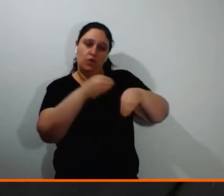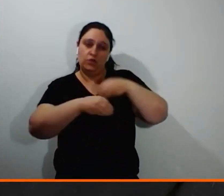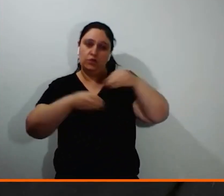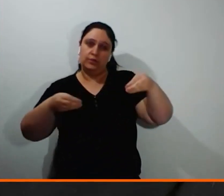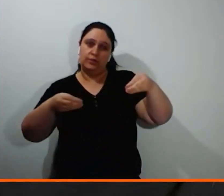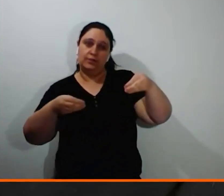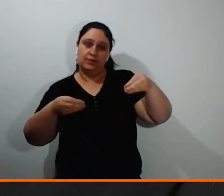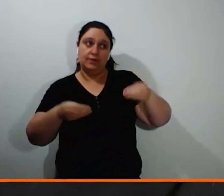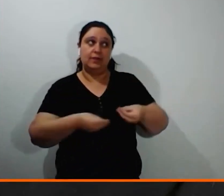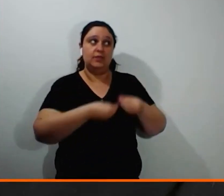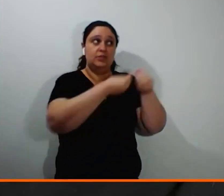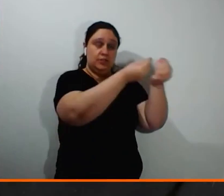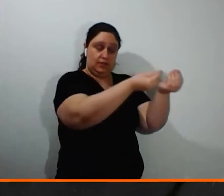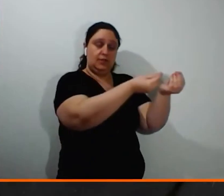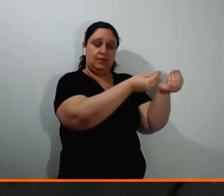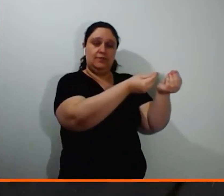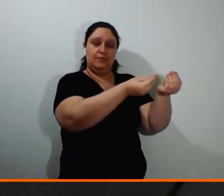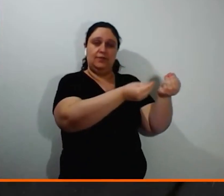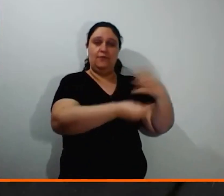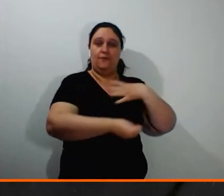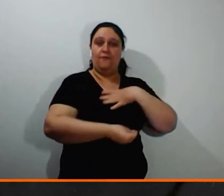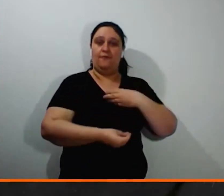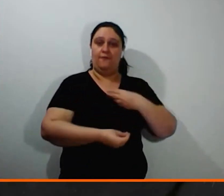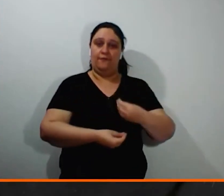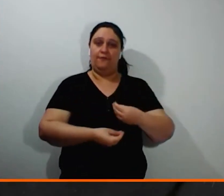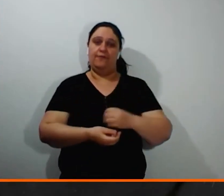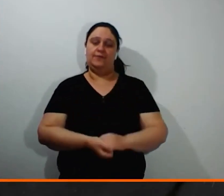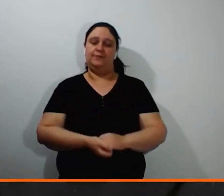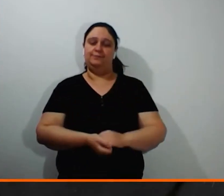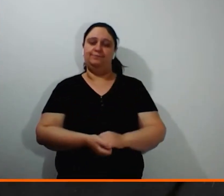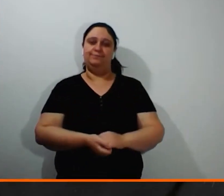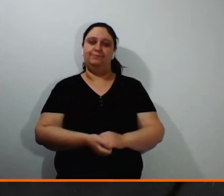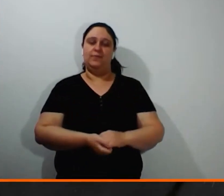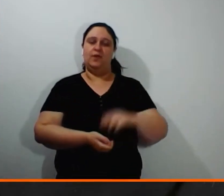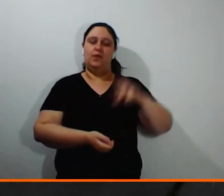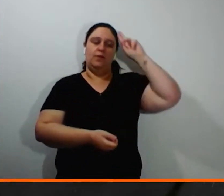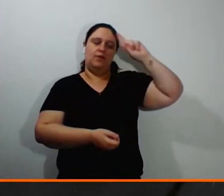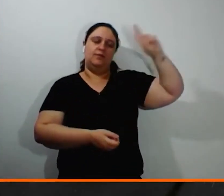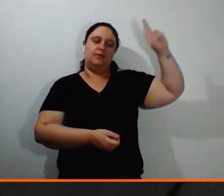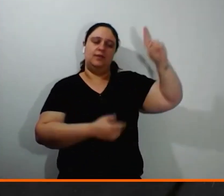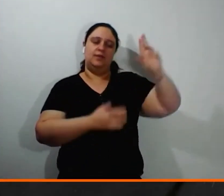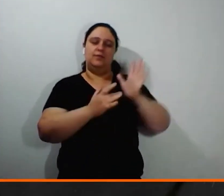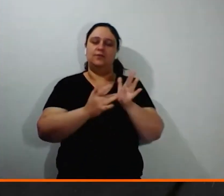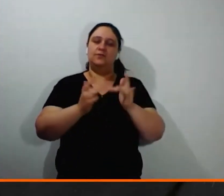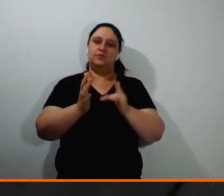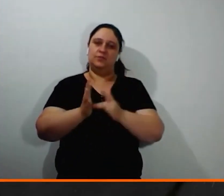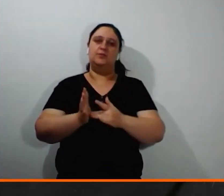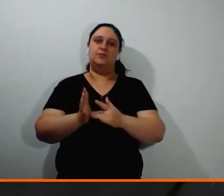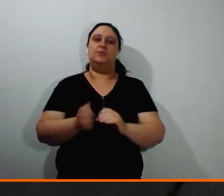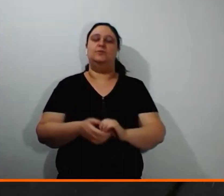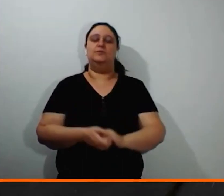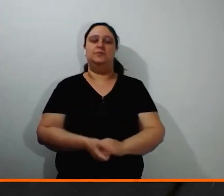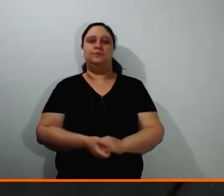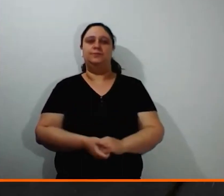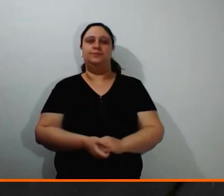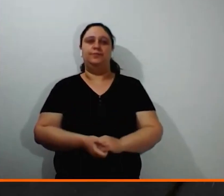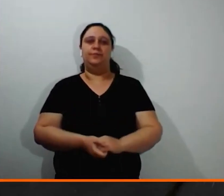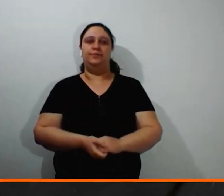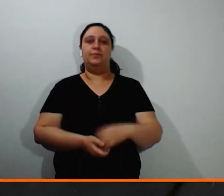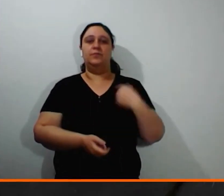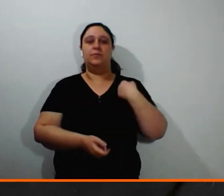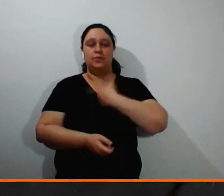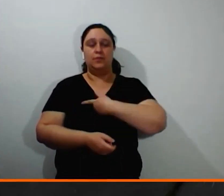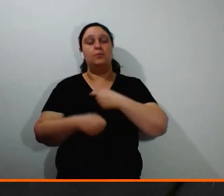Filho. Aleluia! Ó Senhor Jesus, nós podemos citar alguns exemplos